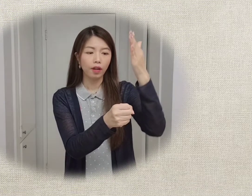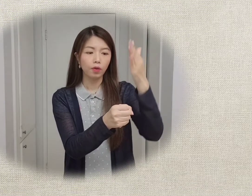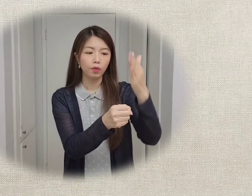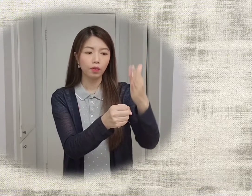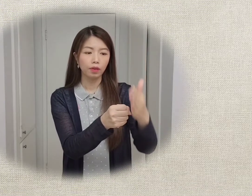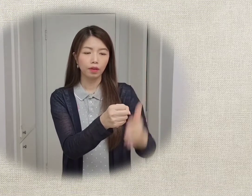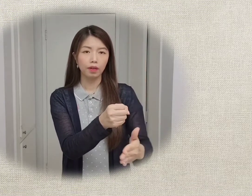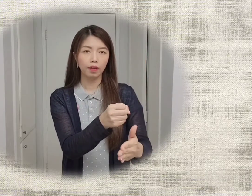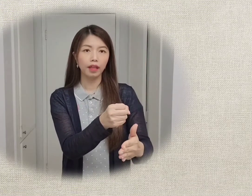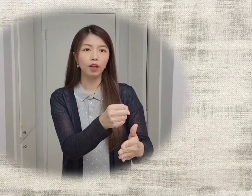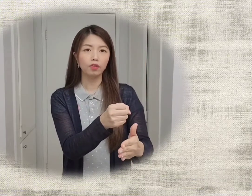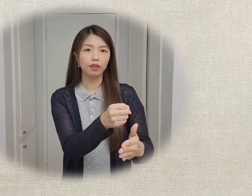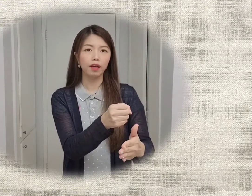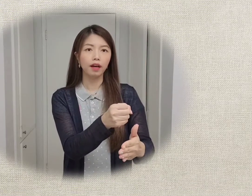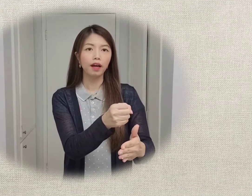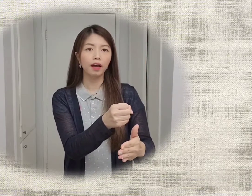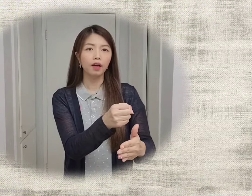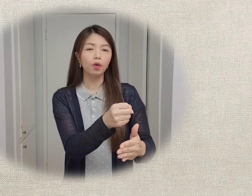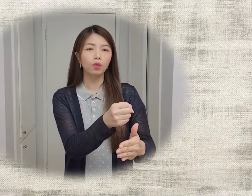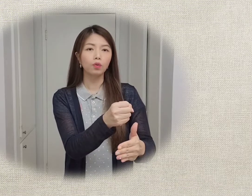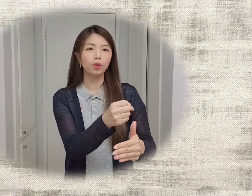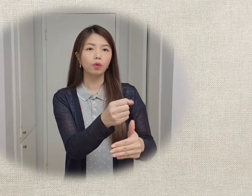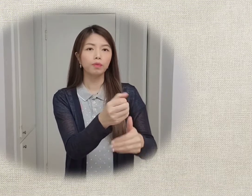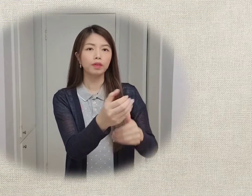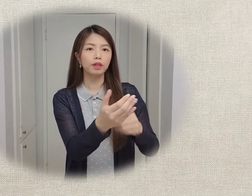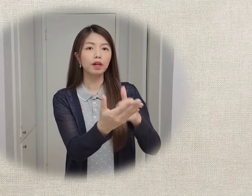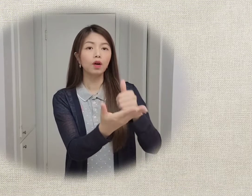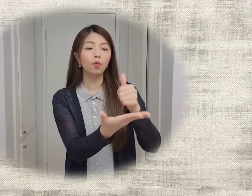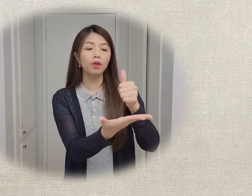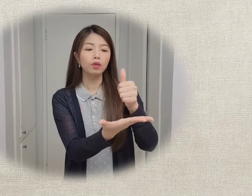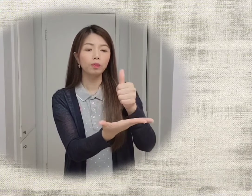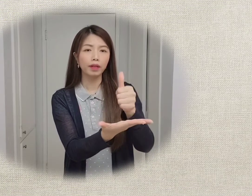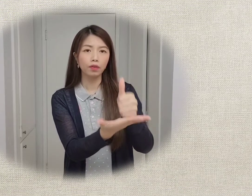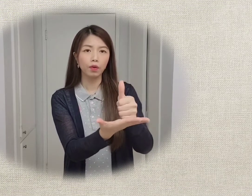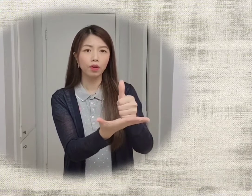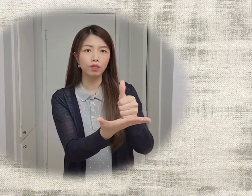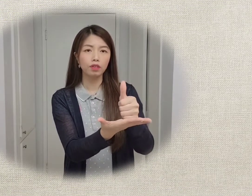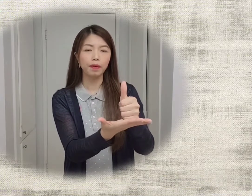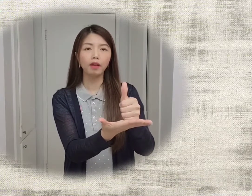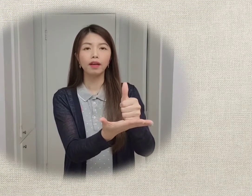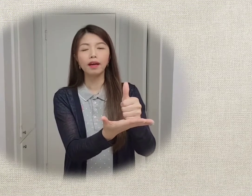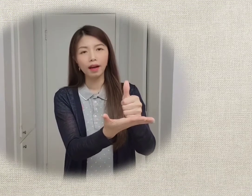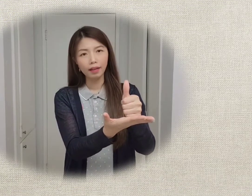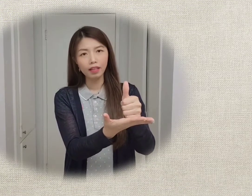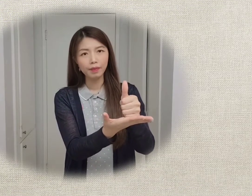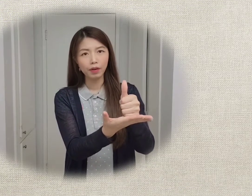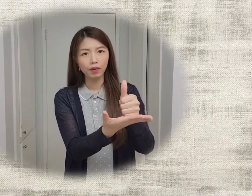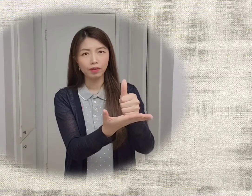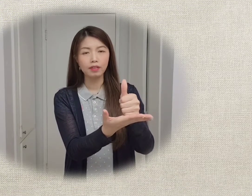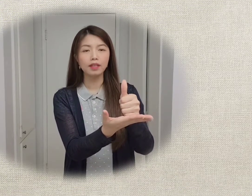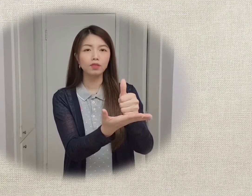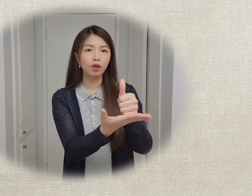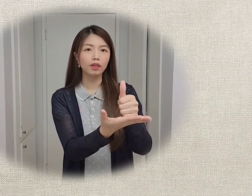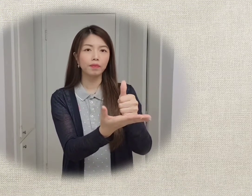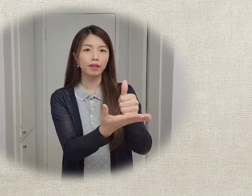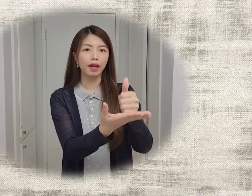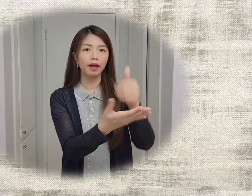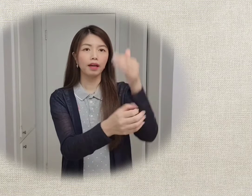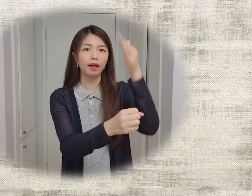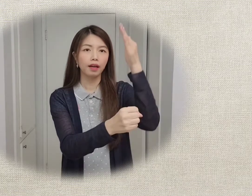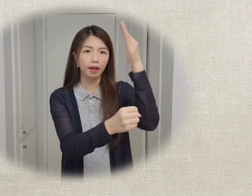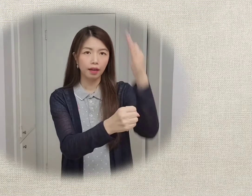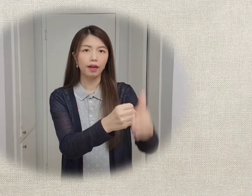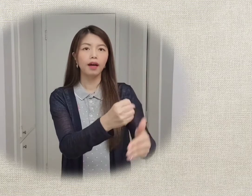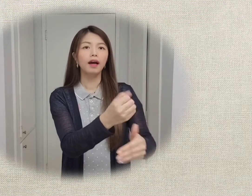위에서 아래로 이렇게 내려주셨다가 오른손 엄지를 왼손 바닥에 올려주시면 하나님이라고 하는 뜻의 수어가